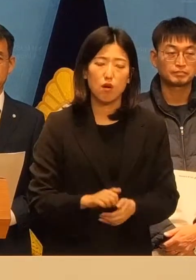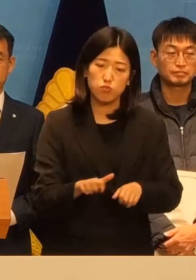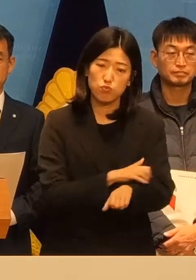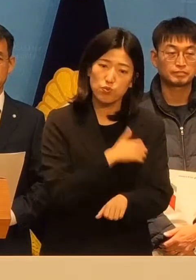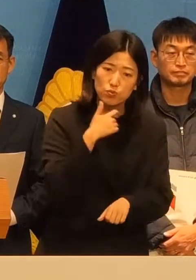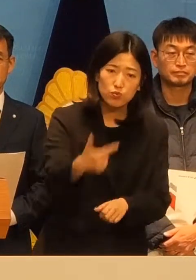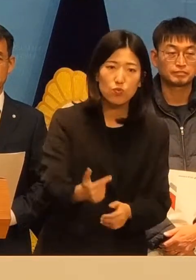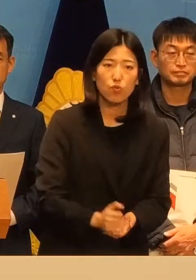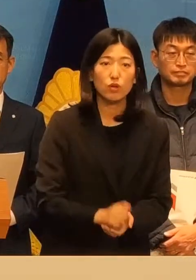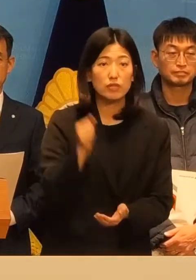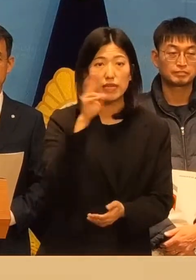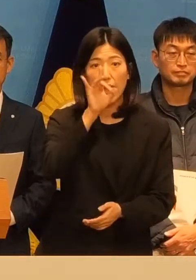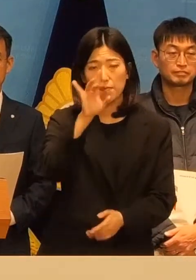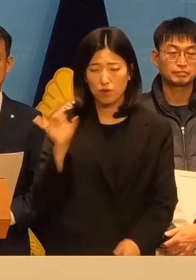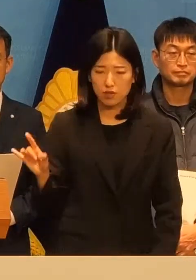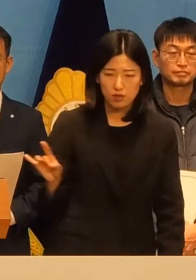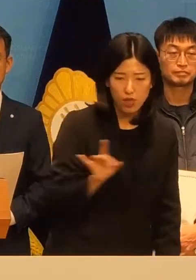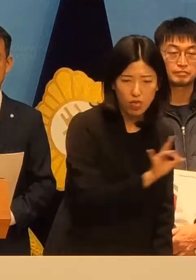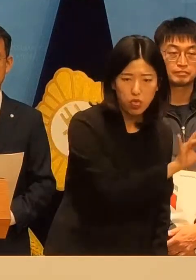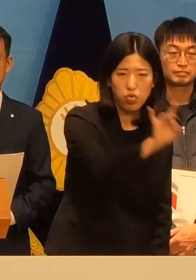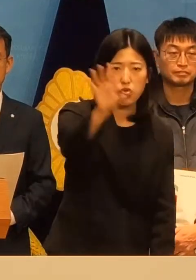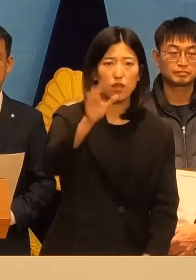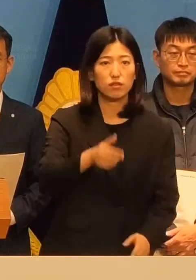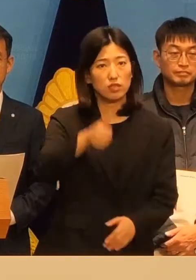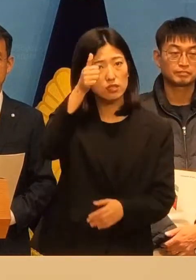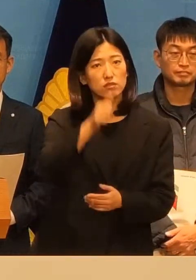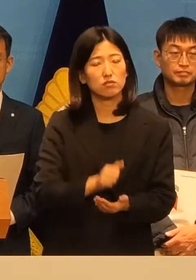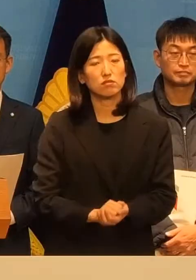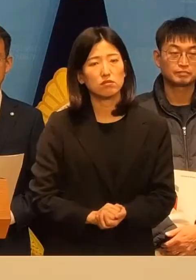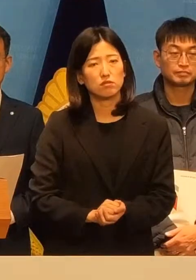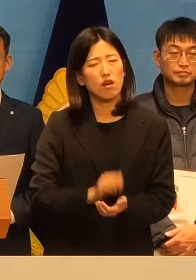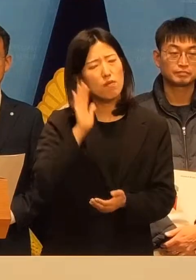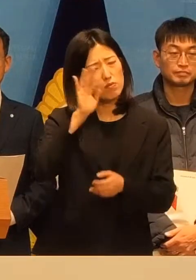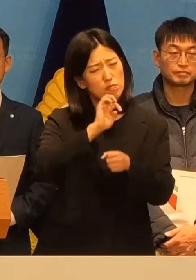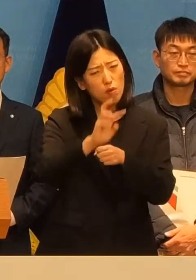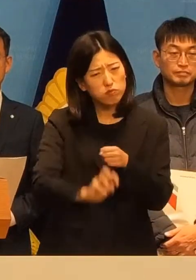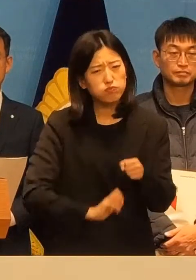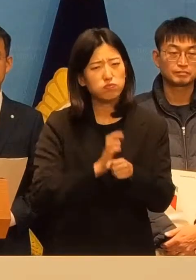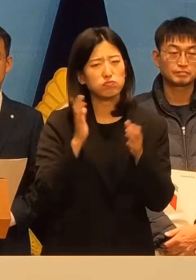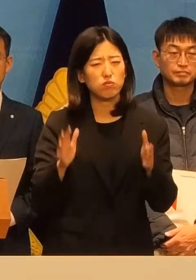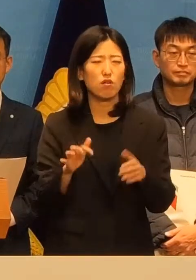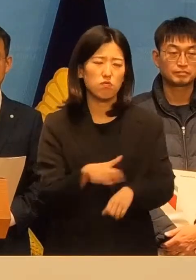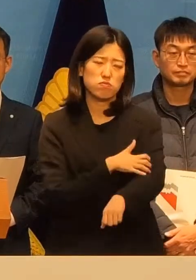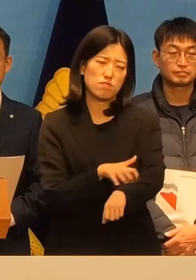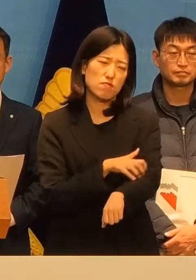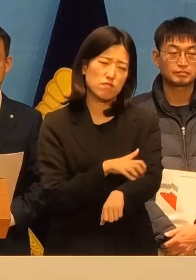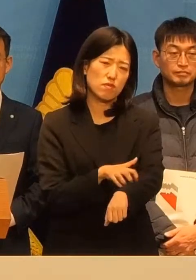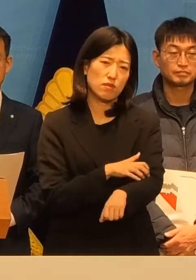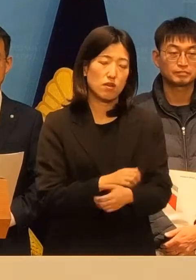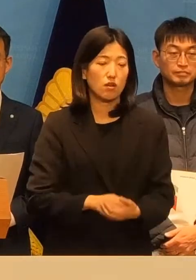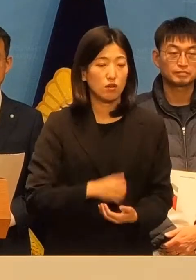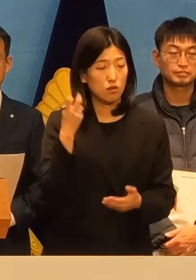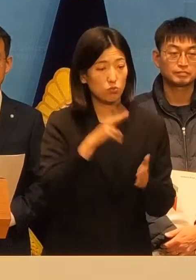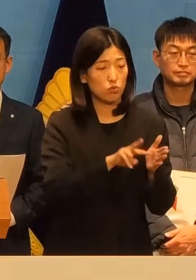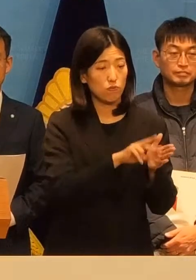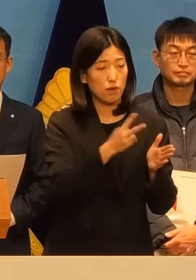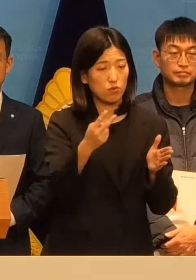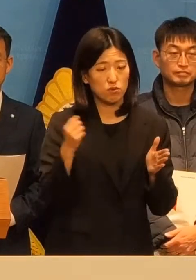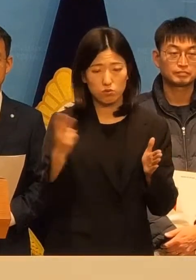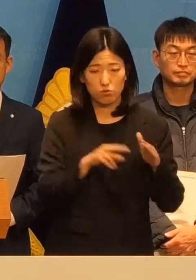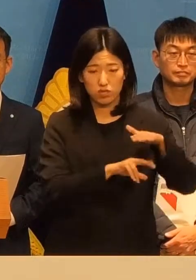또 다른 고착화입니다. 몇 년이 지나도, 어쩌면 수십 년이 지나도 주민들은 계속해서 필요 없는 환승을 하게 될